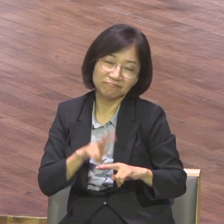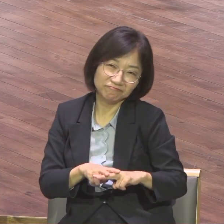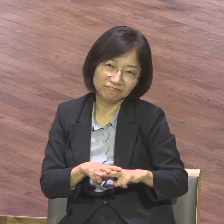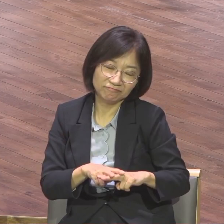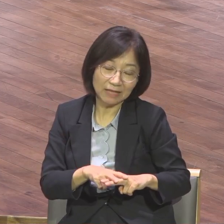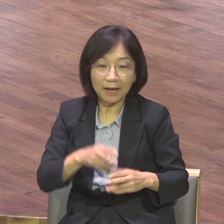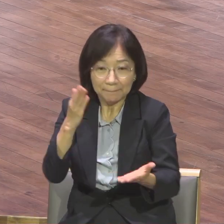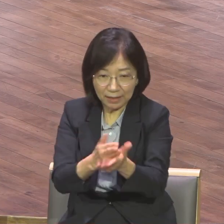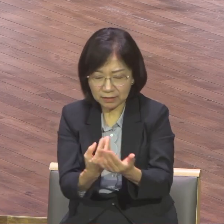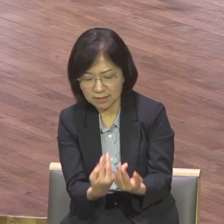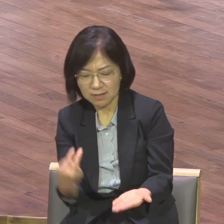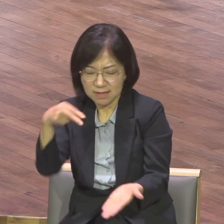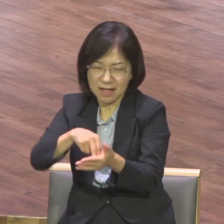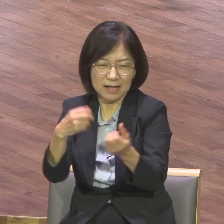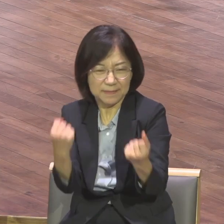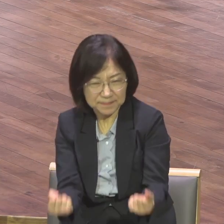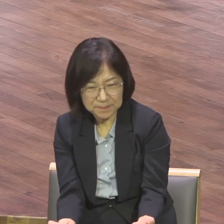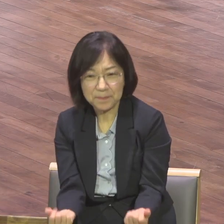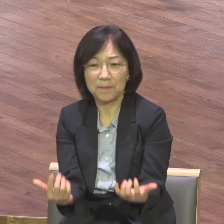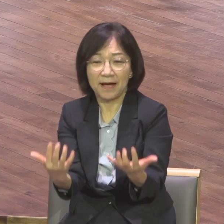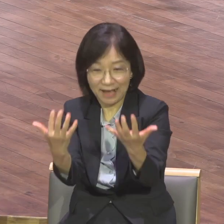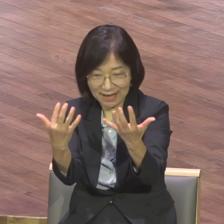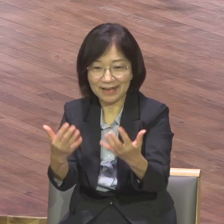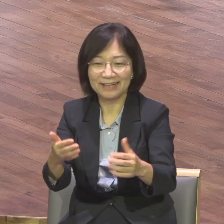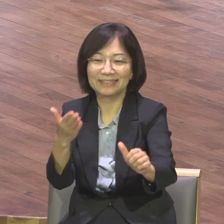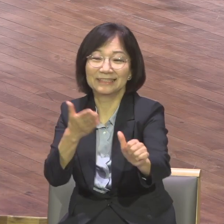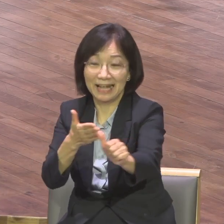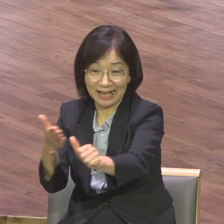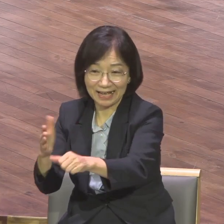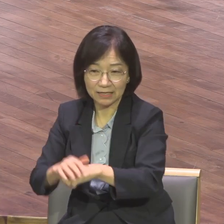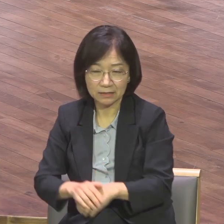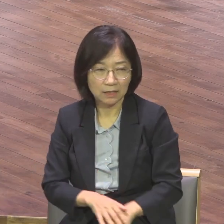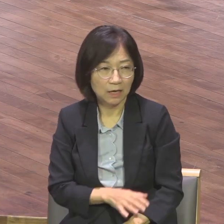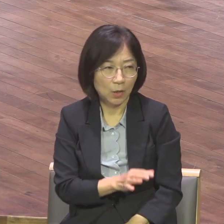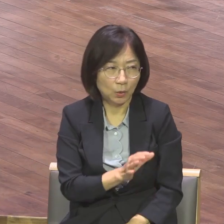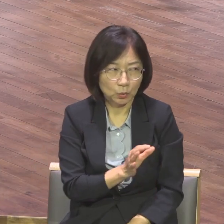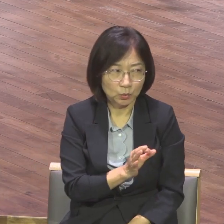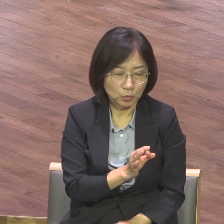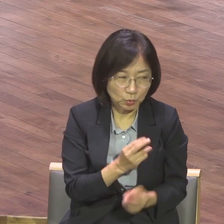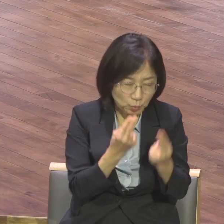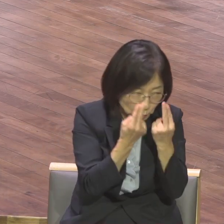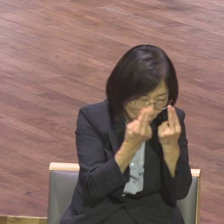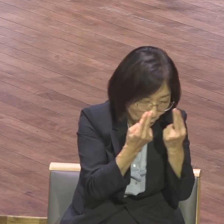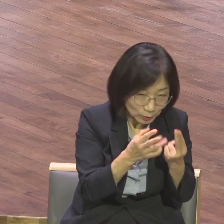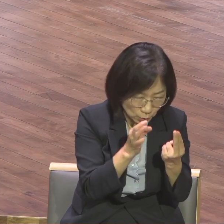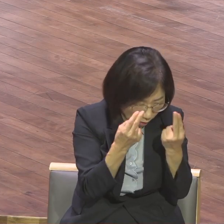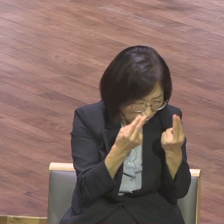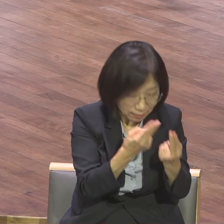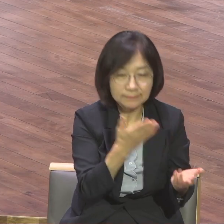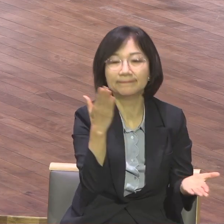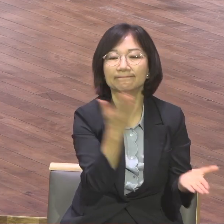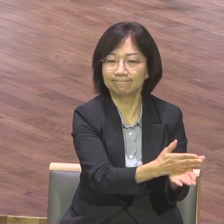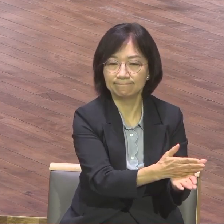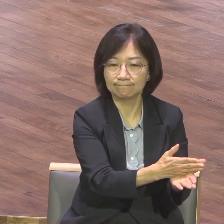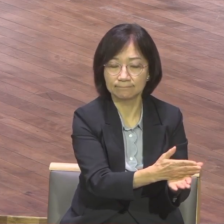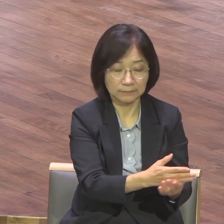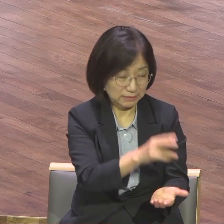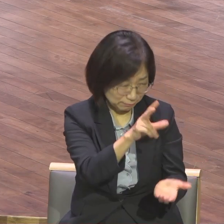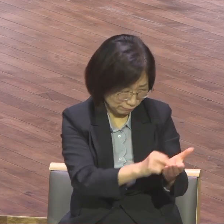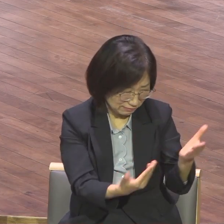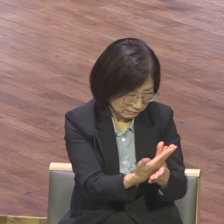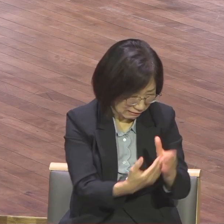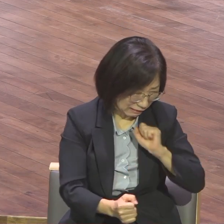일어나라. 돈에 잡혀가 돈의 노예가 되지 말고 세상 환경의 노예가 되지 말고 모든 문제 다